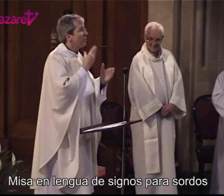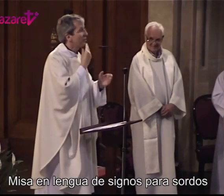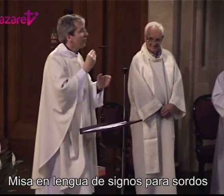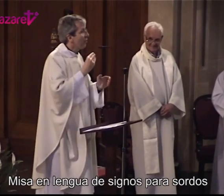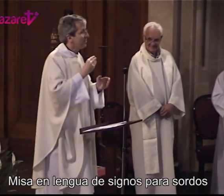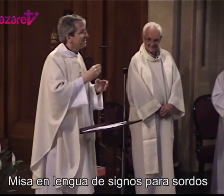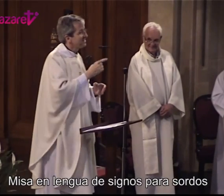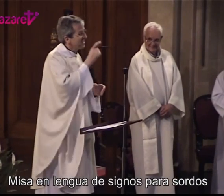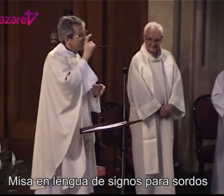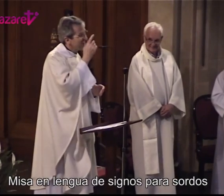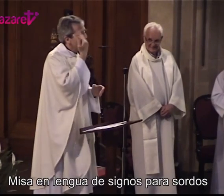de jóvenes en el año